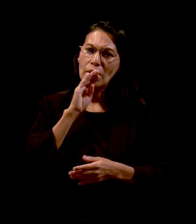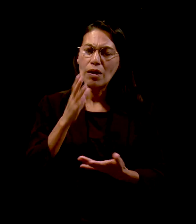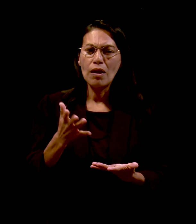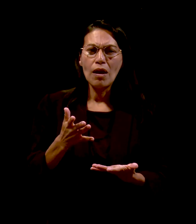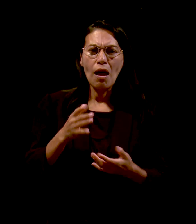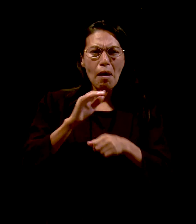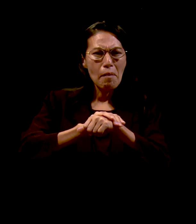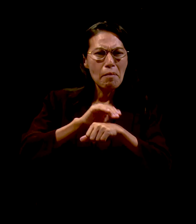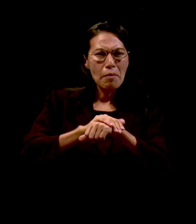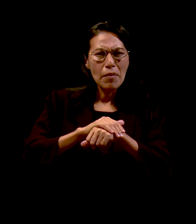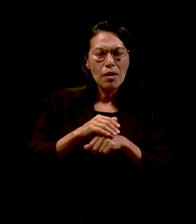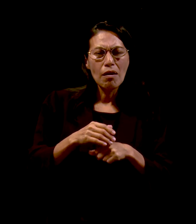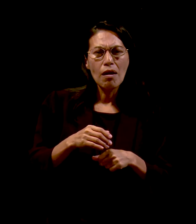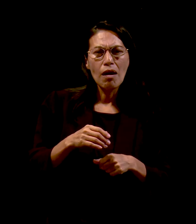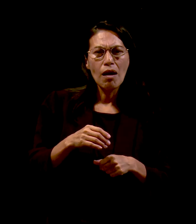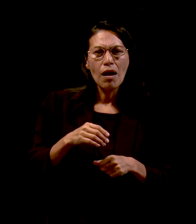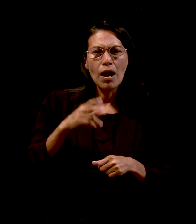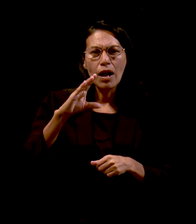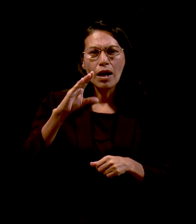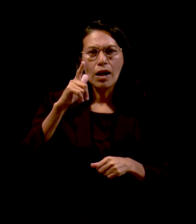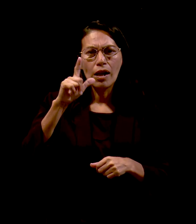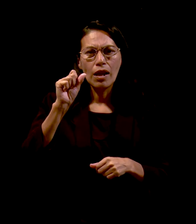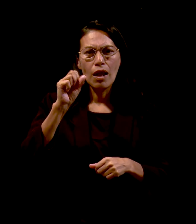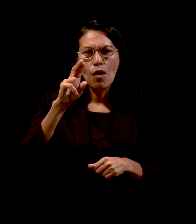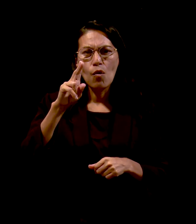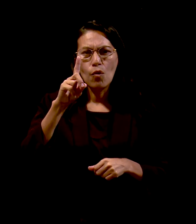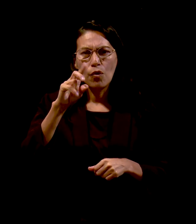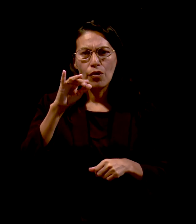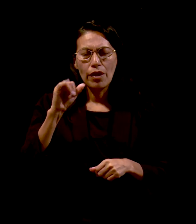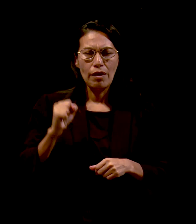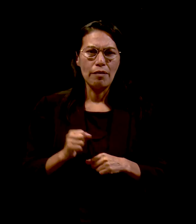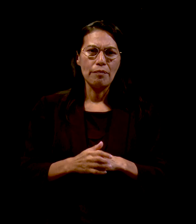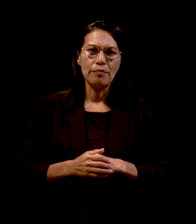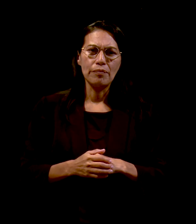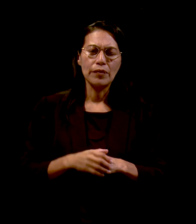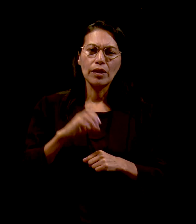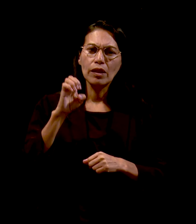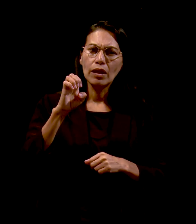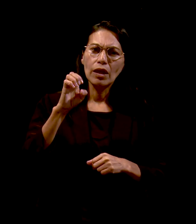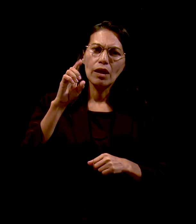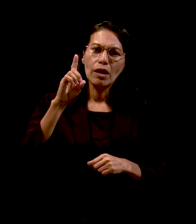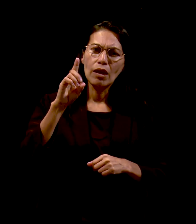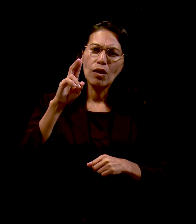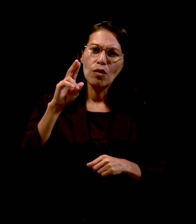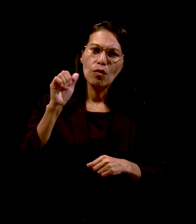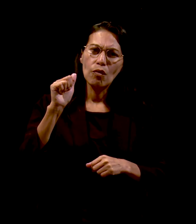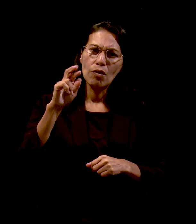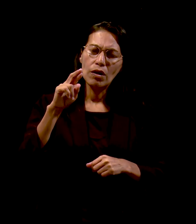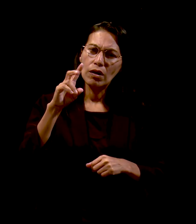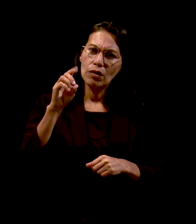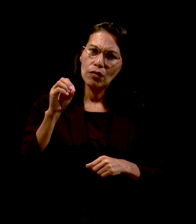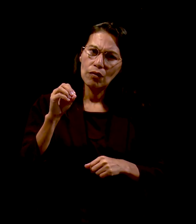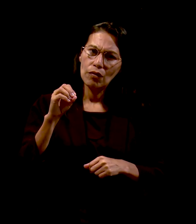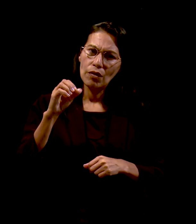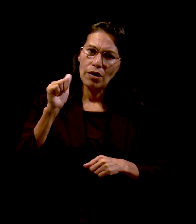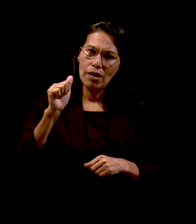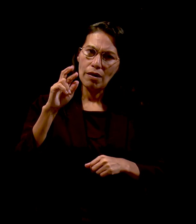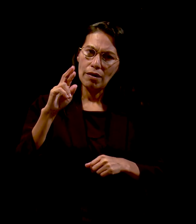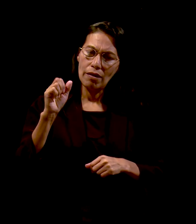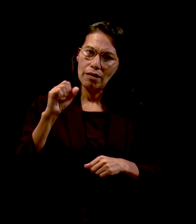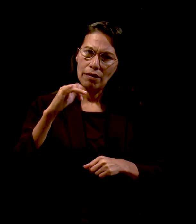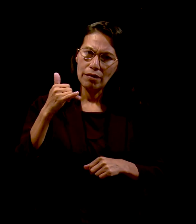del amor del señor vamos a estar orando por claudia también eduardo araya su salud está